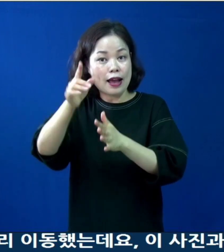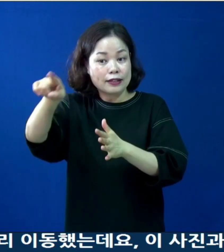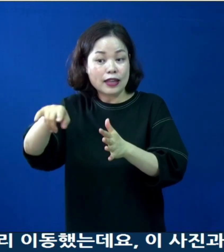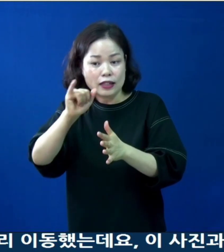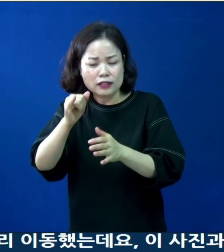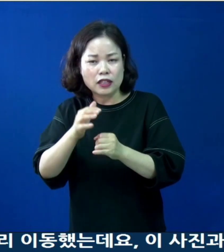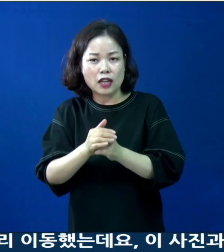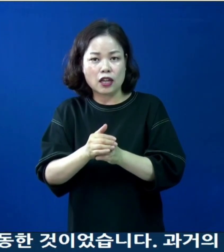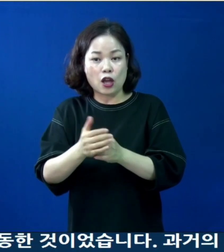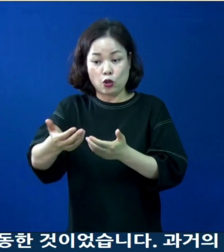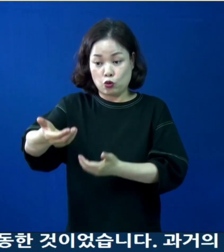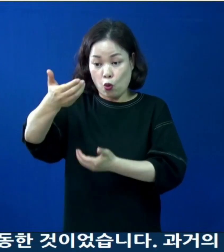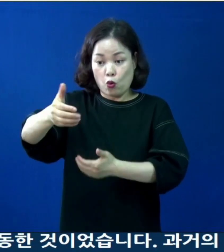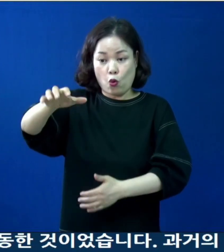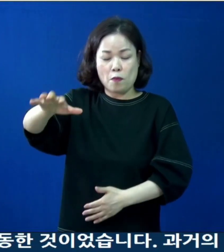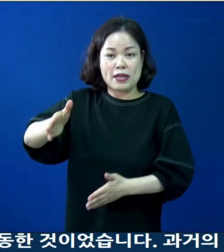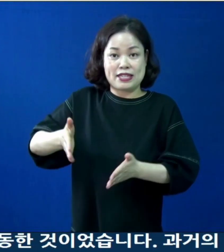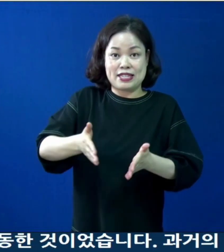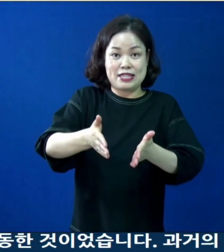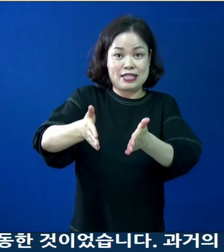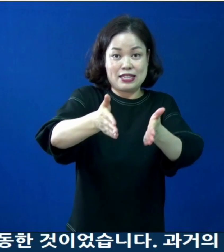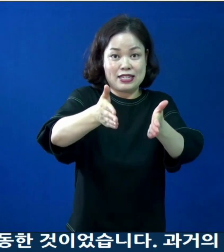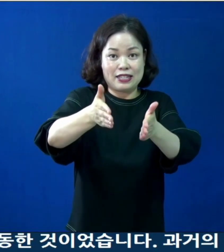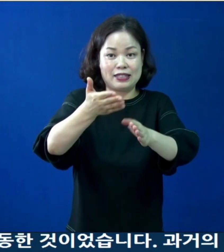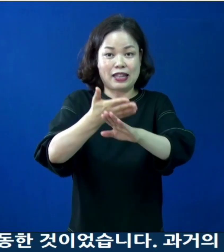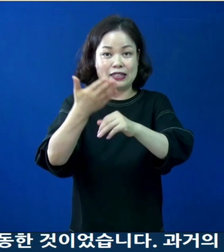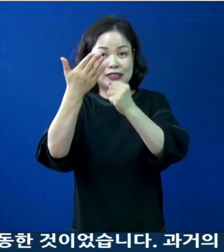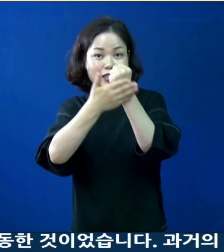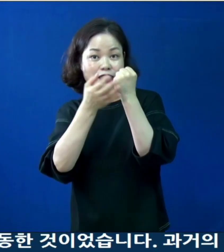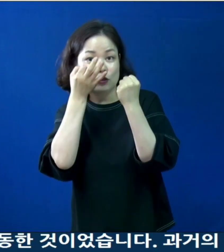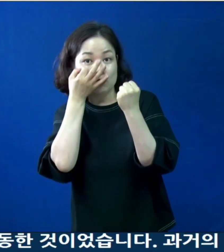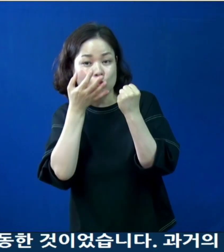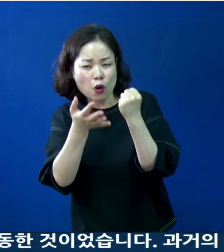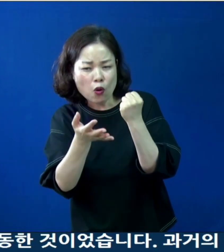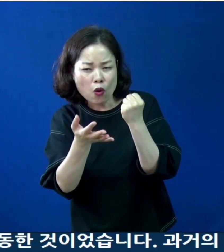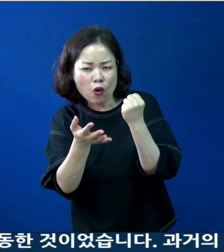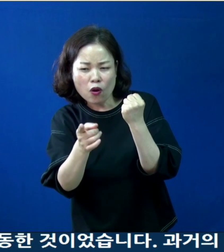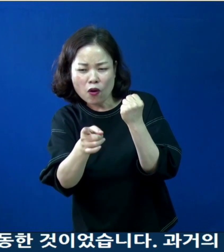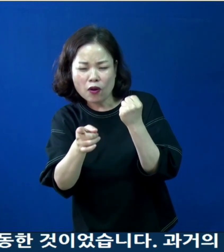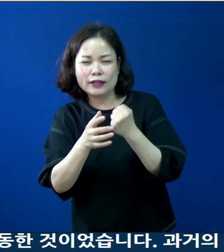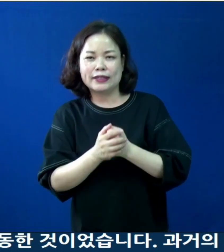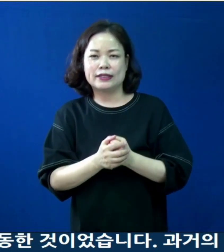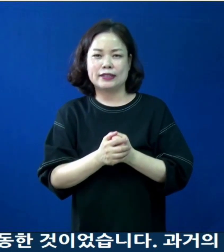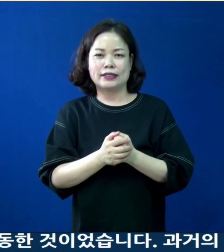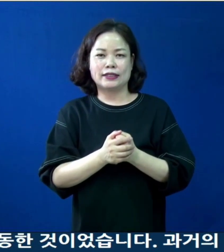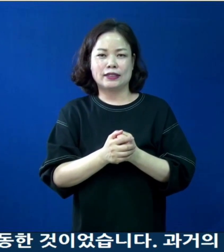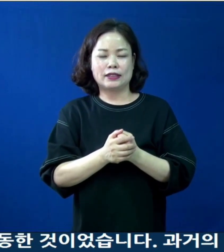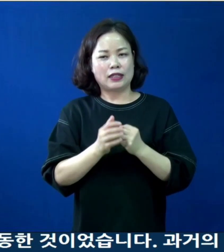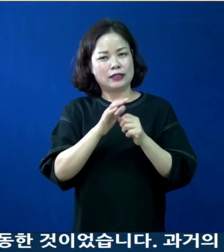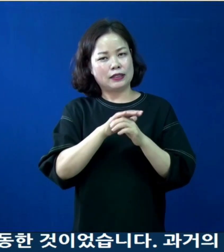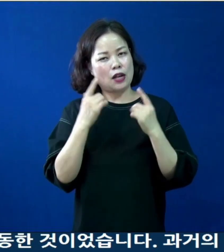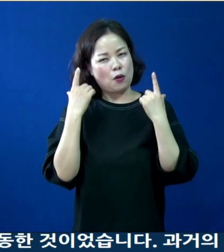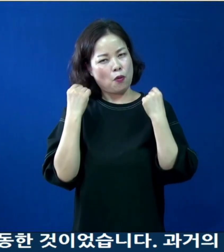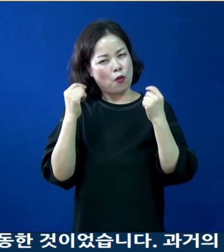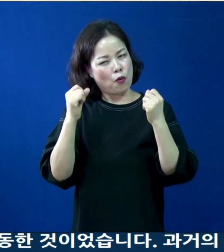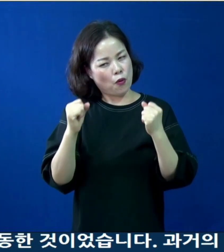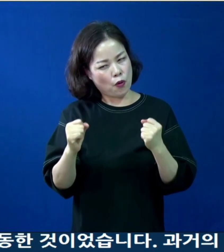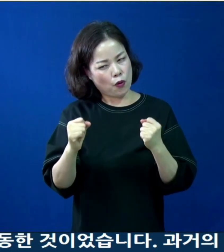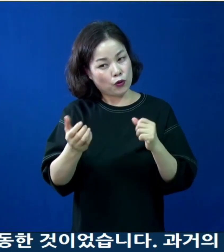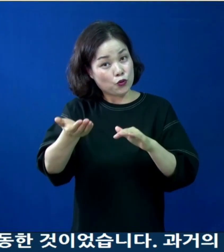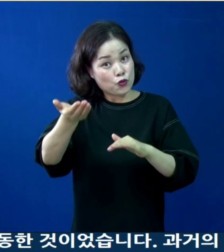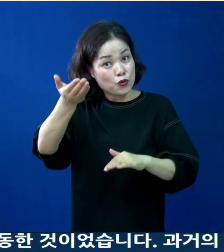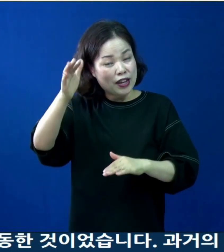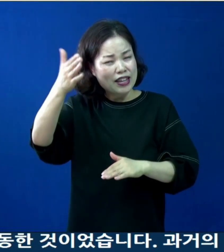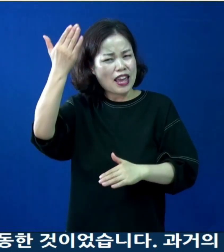이 도로 옆에 저 길이 있고요. 또 다른 사진 봐주시면 이게 얼마나 이제 그 보존 상태가 저런지 저